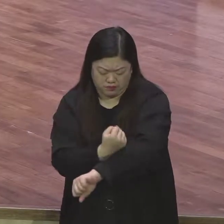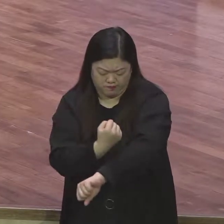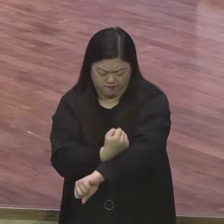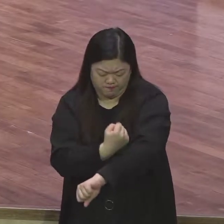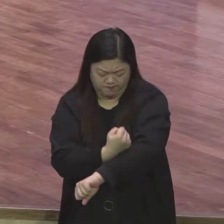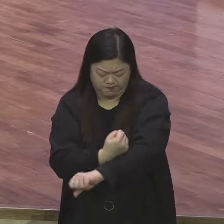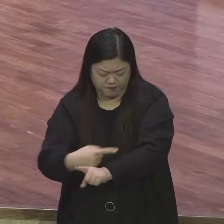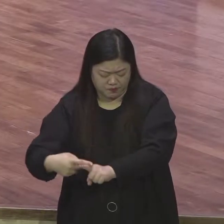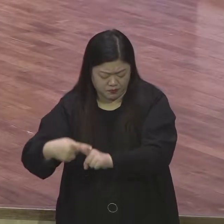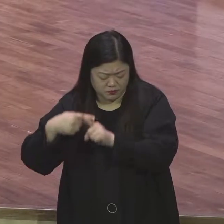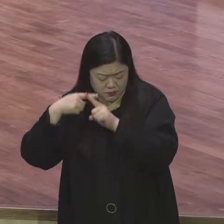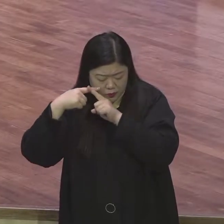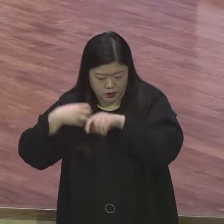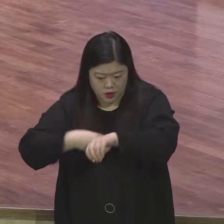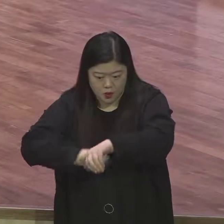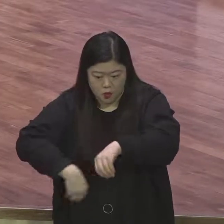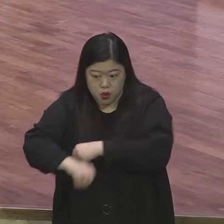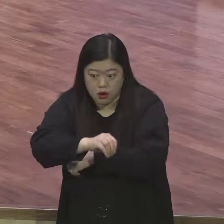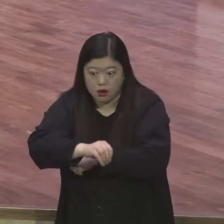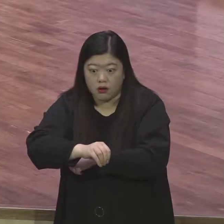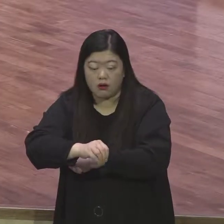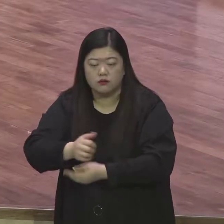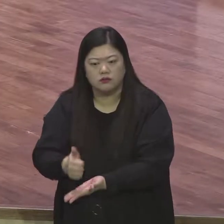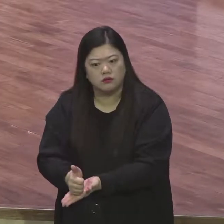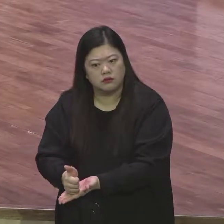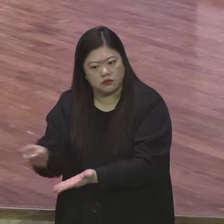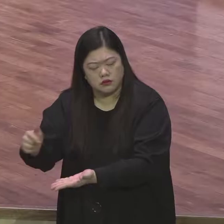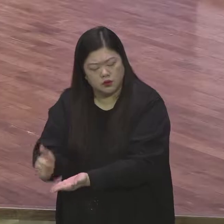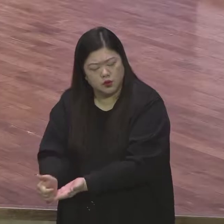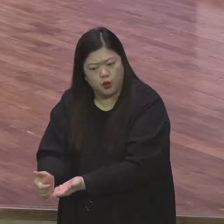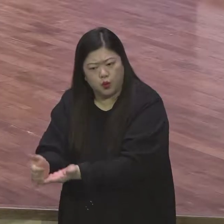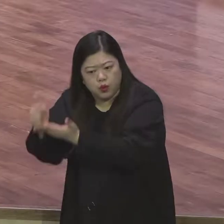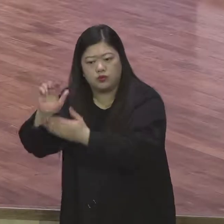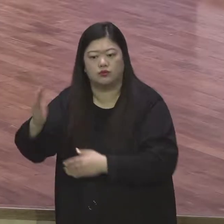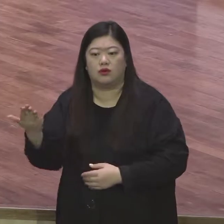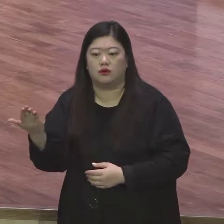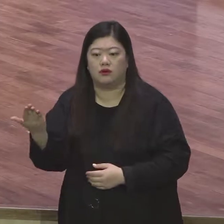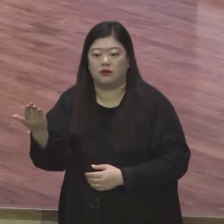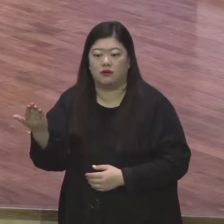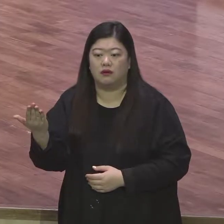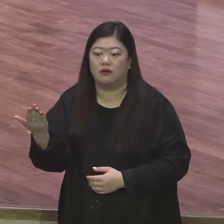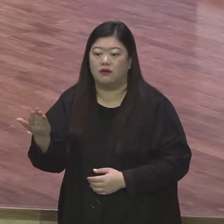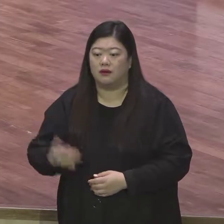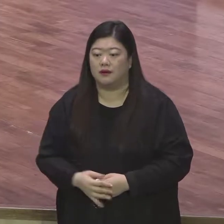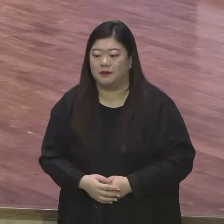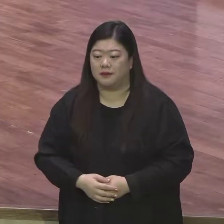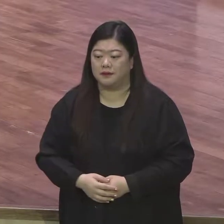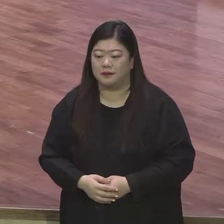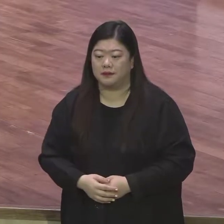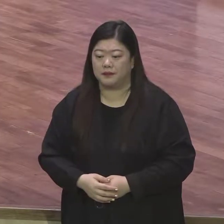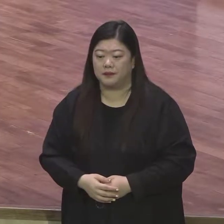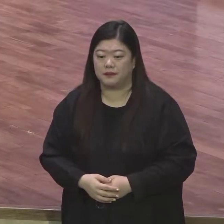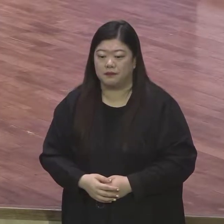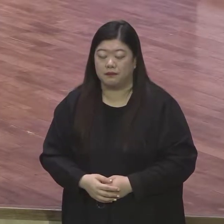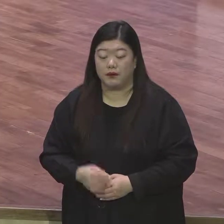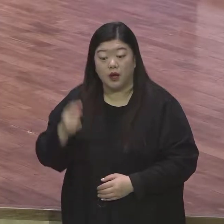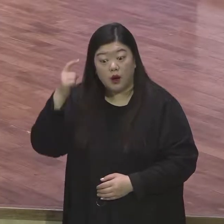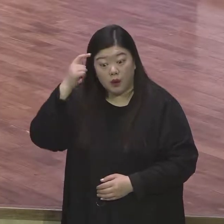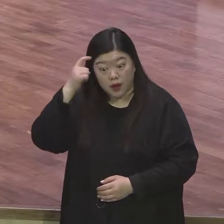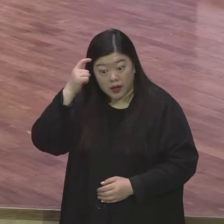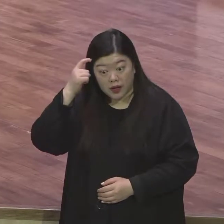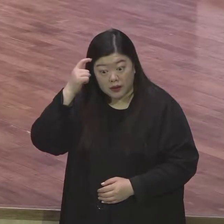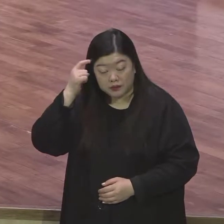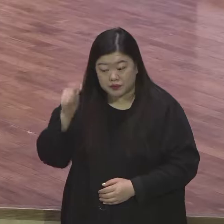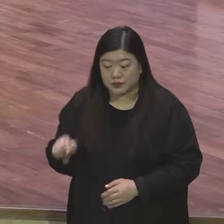있는 최고로 존귀케 만드는 그러한 결과가 온 거예요. 왜냐?